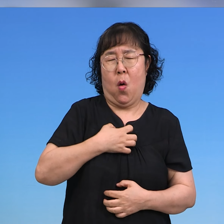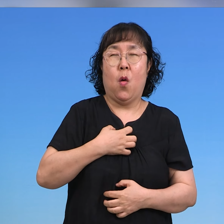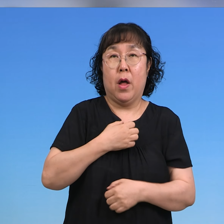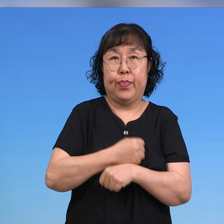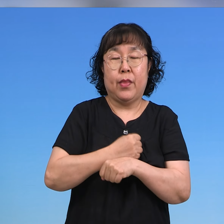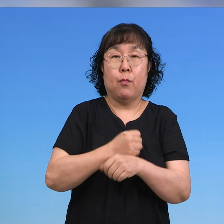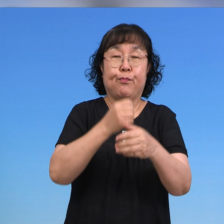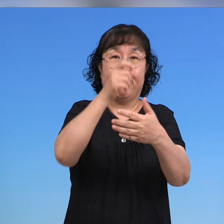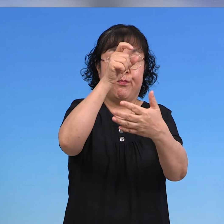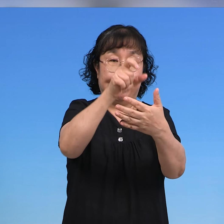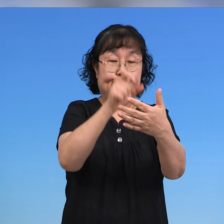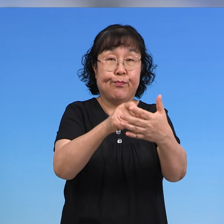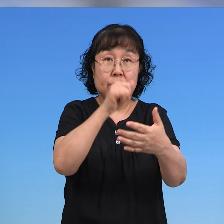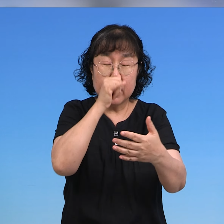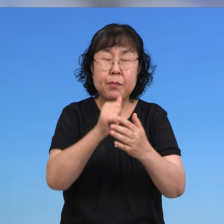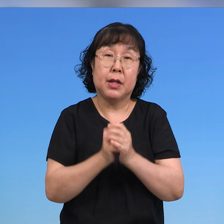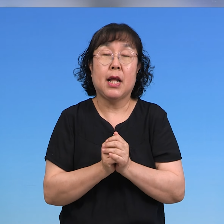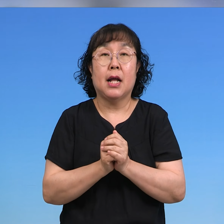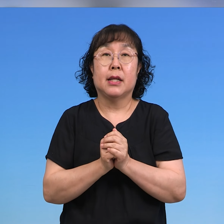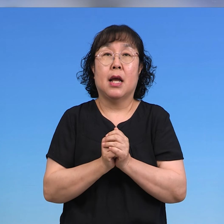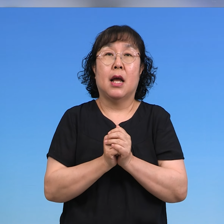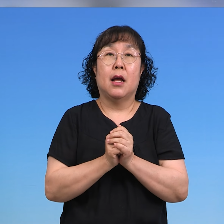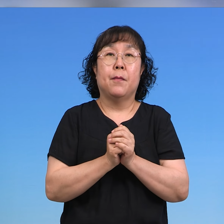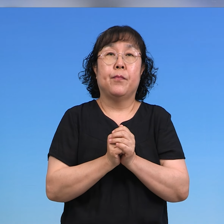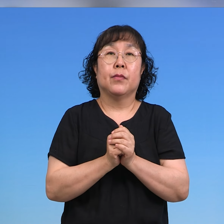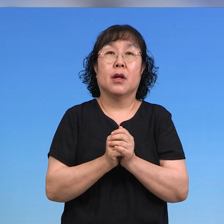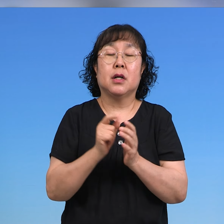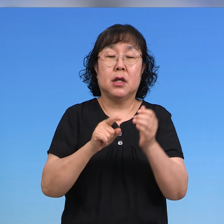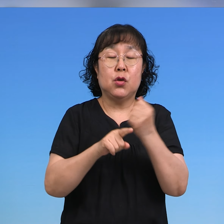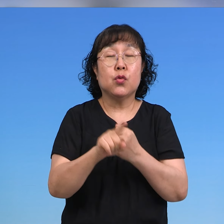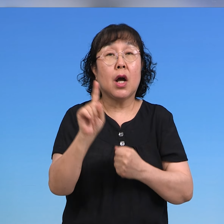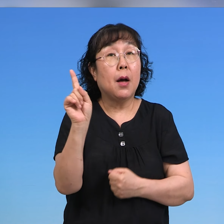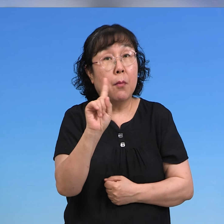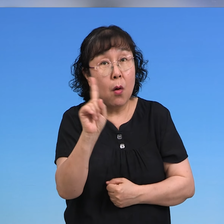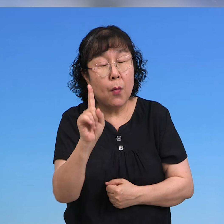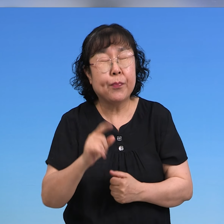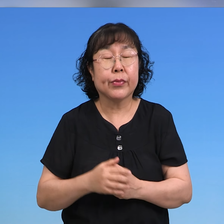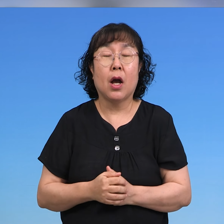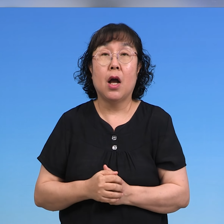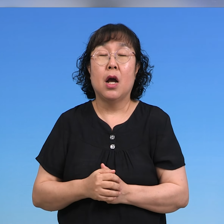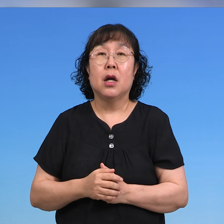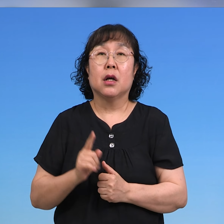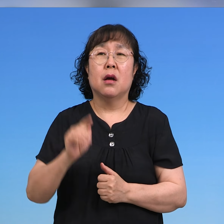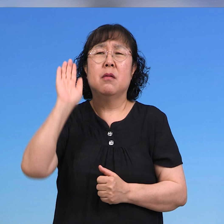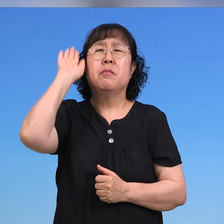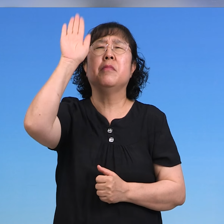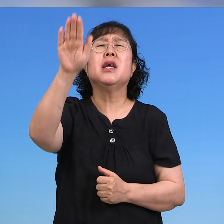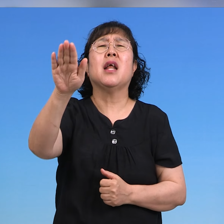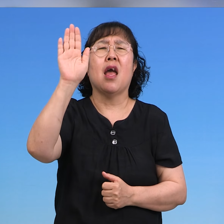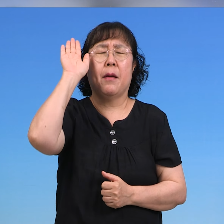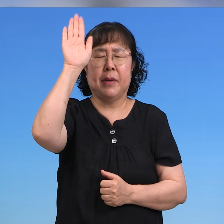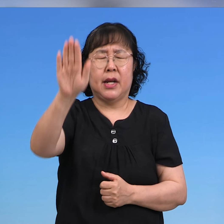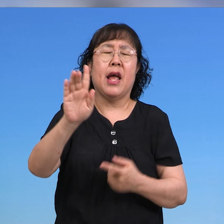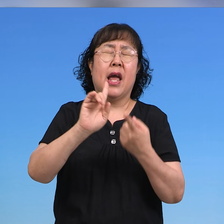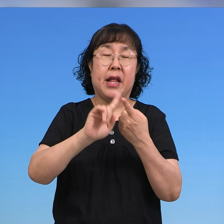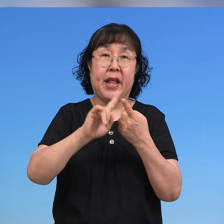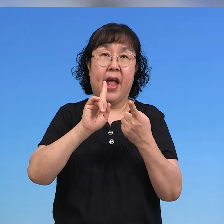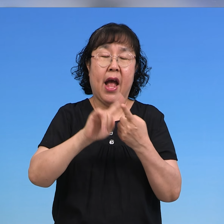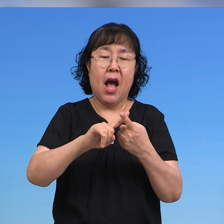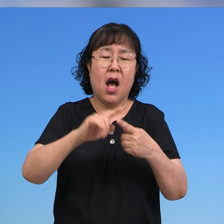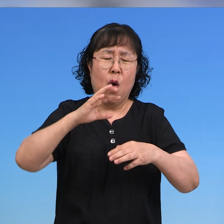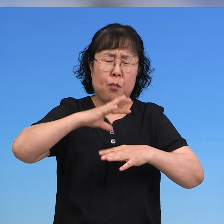이 모세의 죽음이 이스라엘 백성들에게 치명적이었던 것은 이게 이제 장래에 대한 불안과 두려움으로